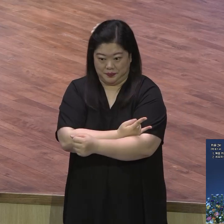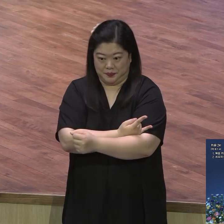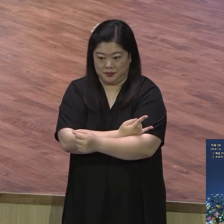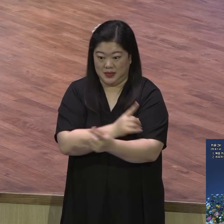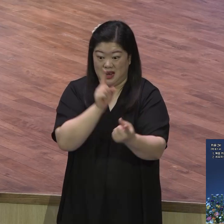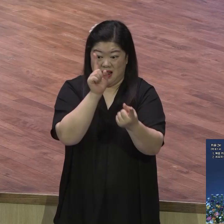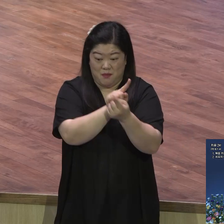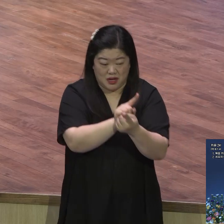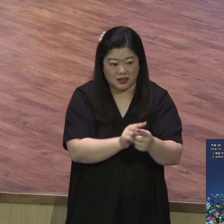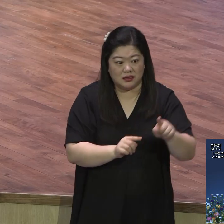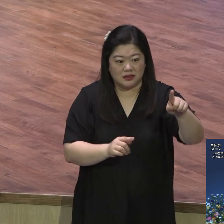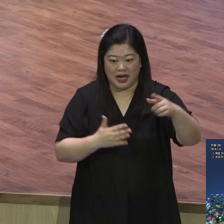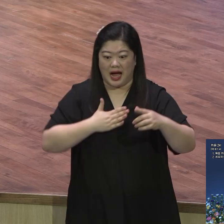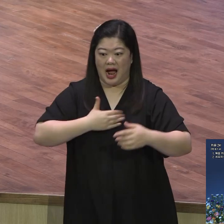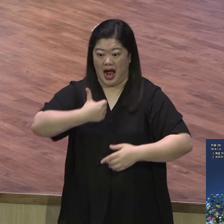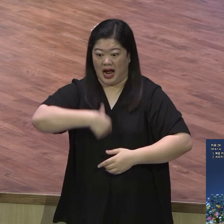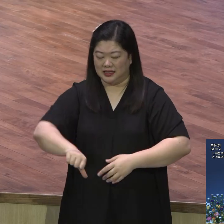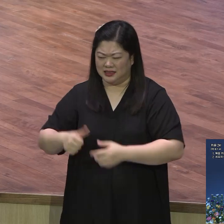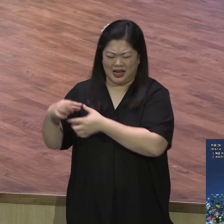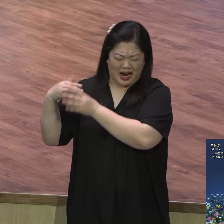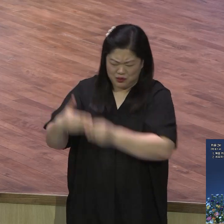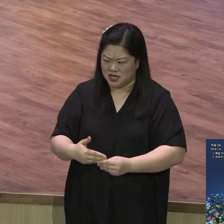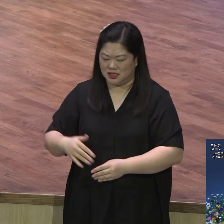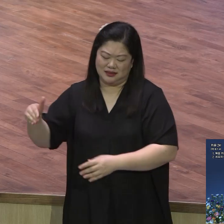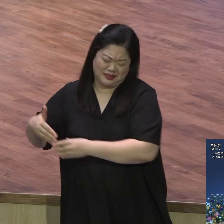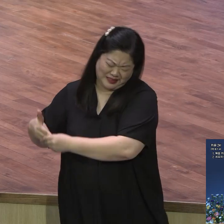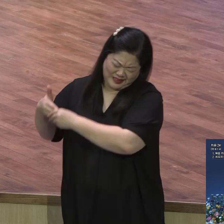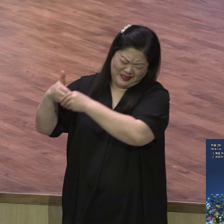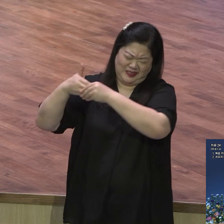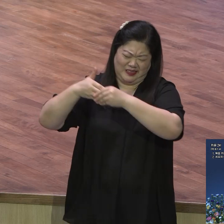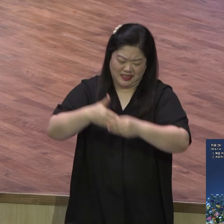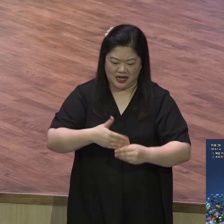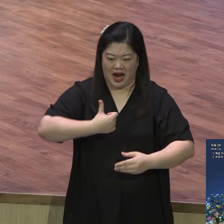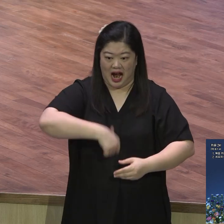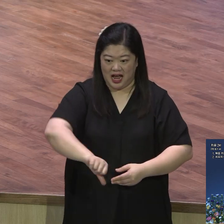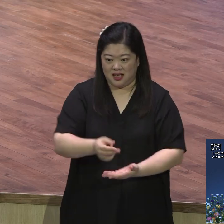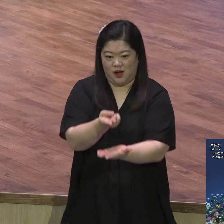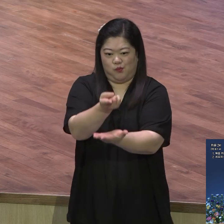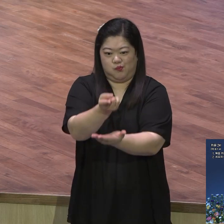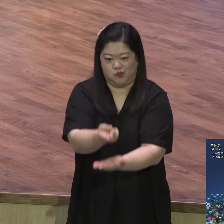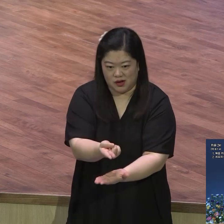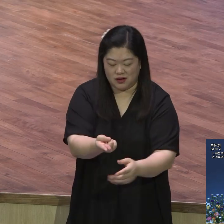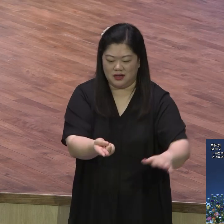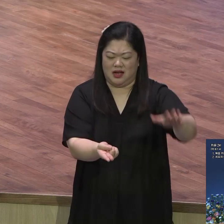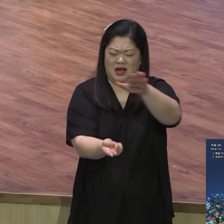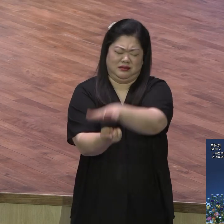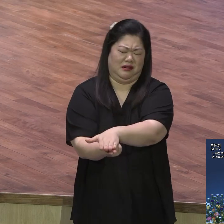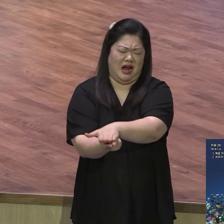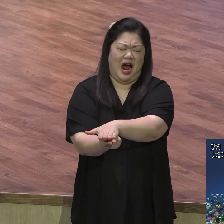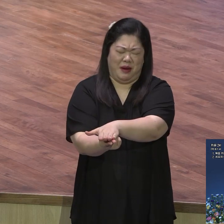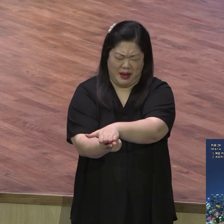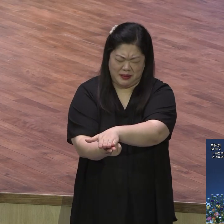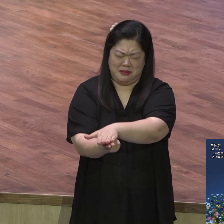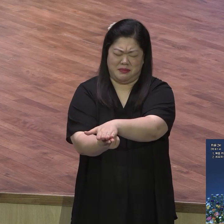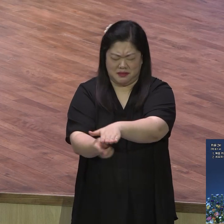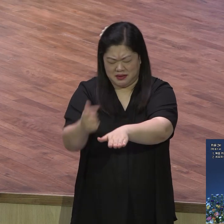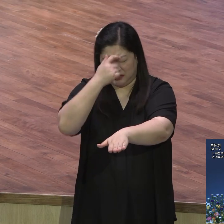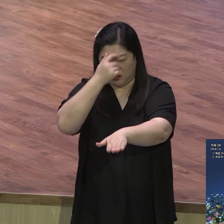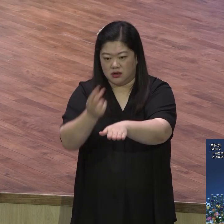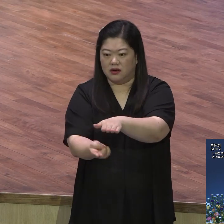그냥 안수하고 막 하고 안수위주 많이 나왔어요. 많은 분들이 많이 나왔어요. 그렇게 치유가 일어나고 그 다음에 이제